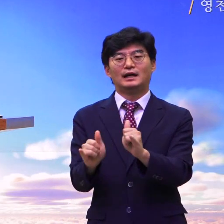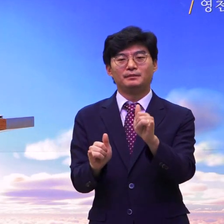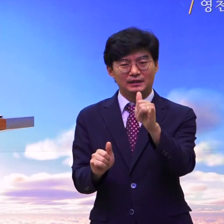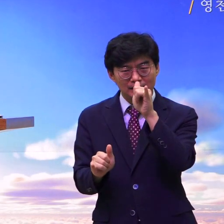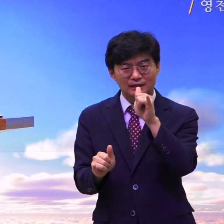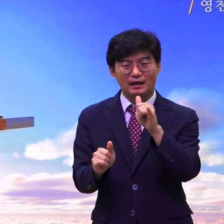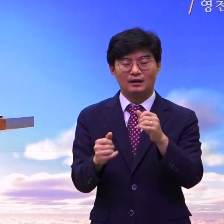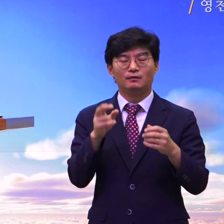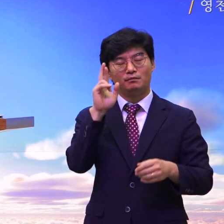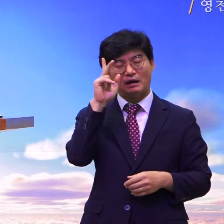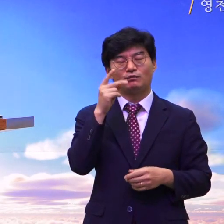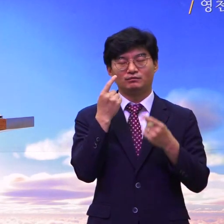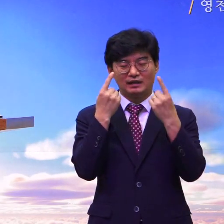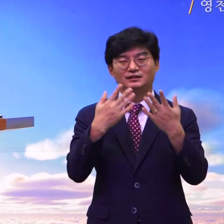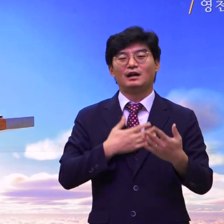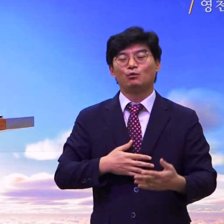누굽니까?